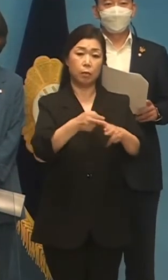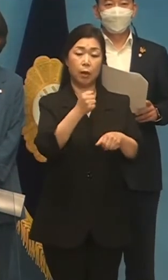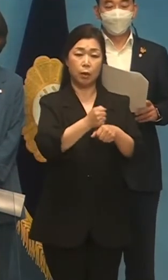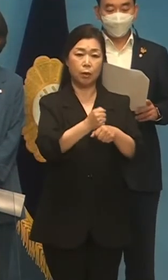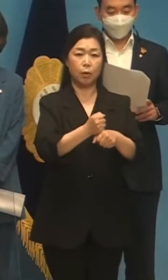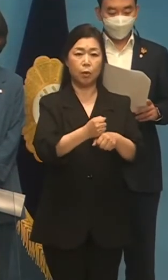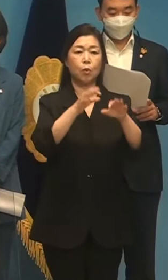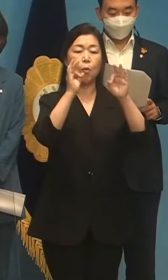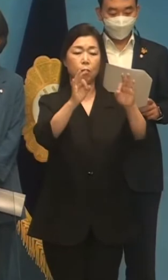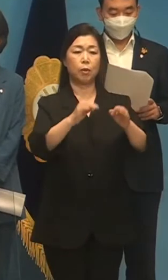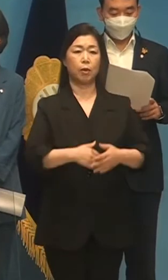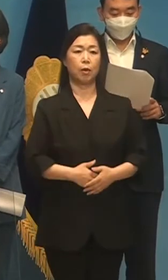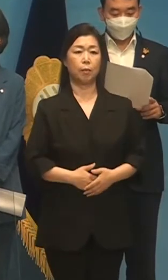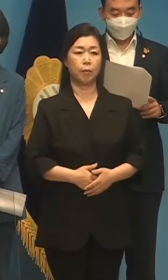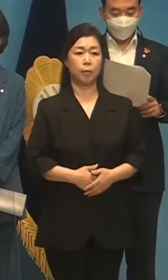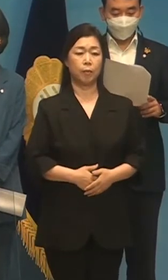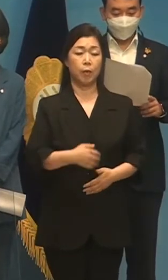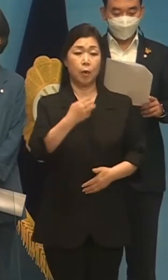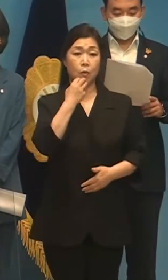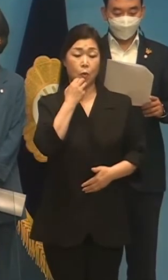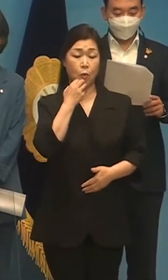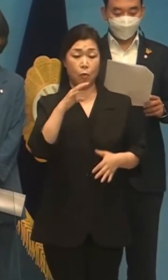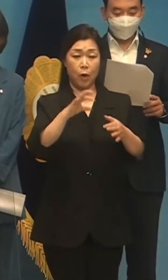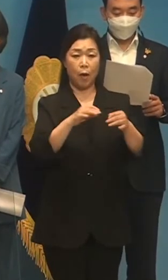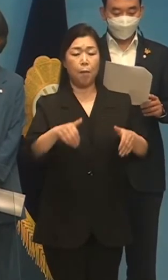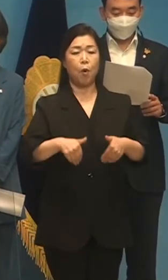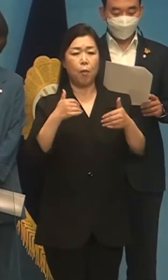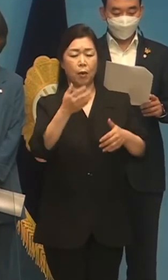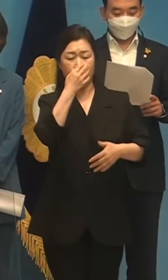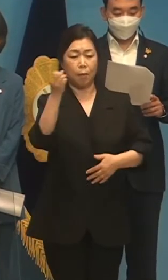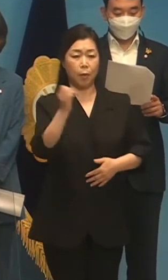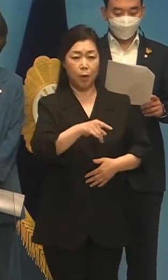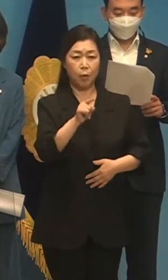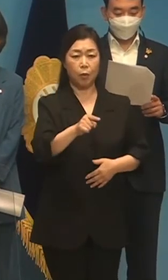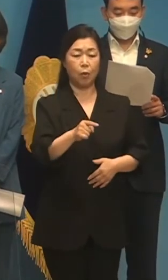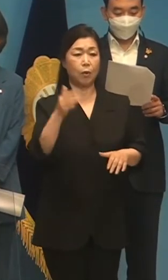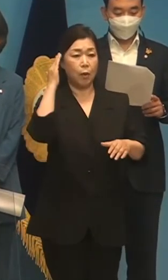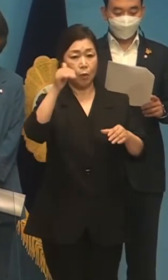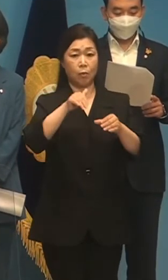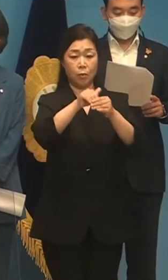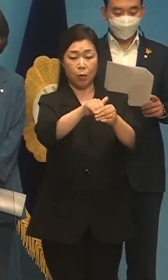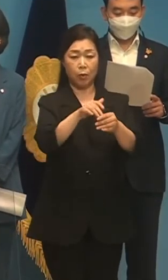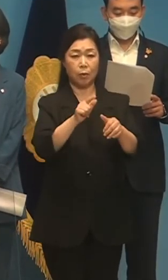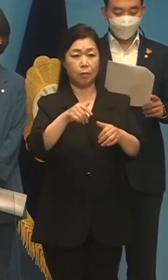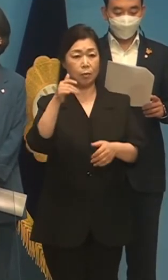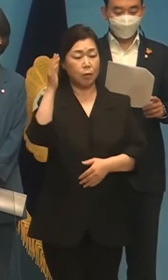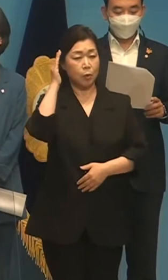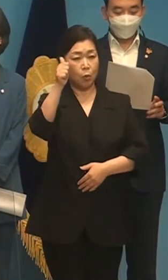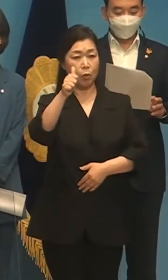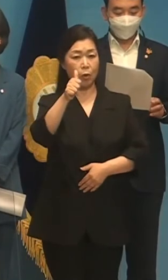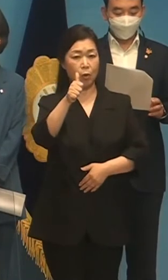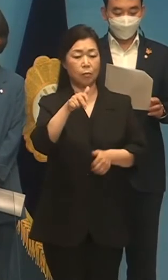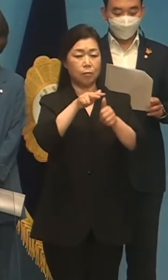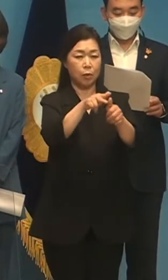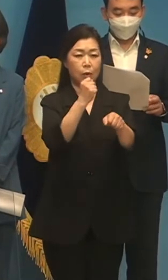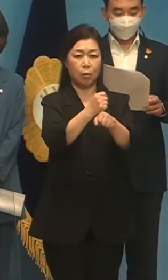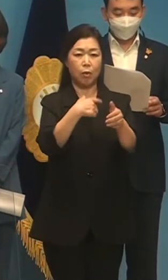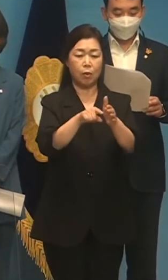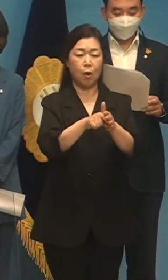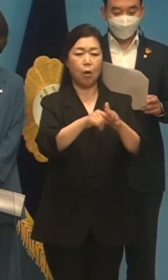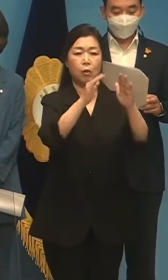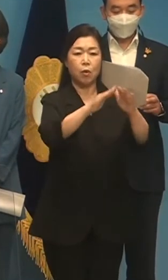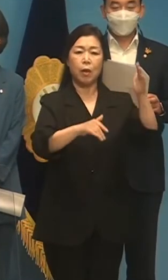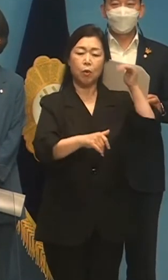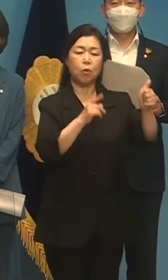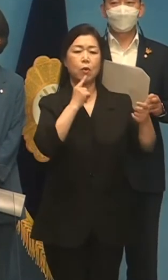여겨집니다. 서울의 봄을 무참하게 짓밟고 대권을 찬탈하기 위해 전두환이 휘두른 칼도 합수부가